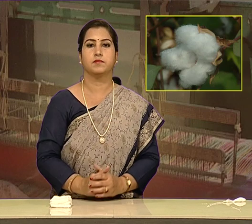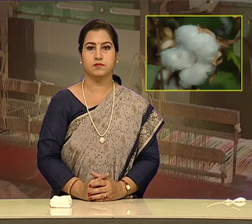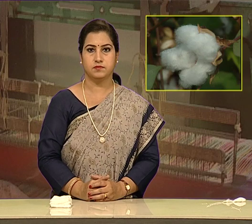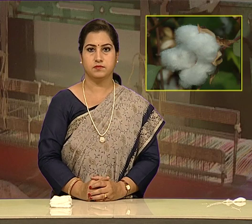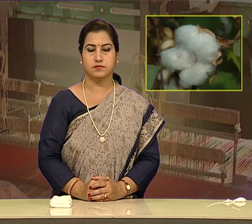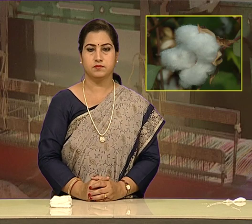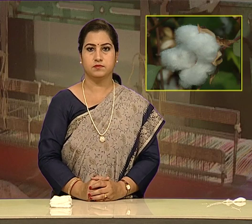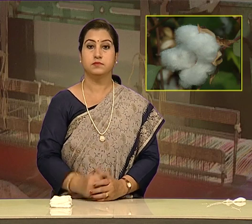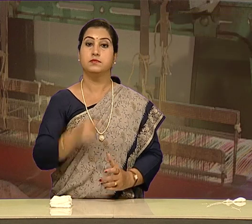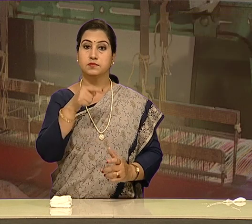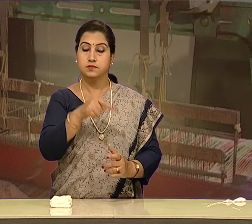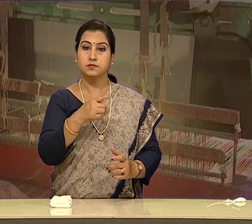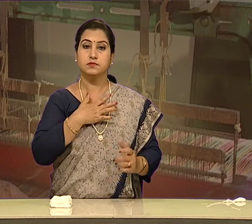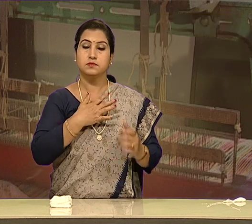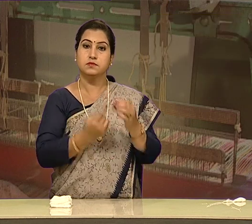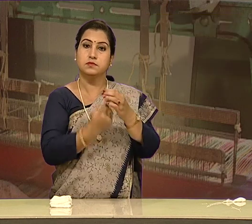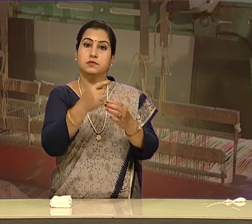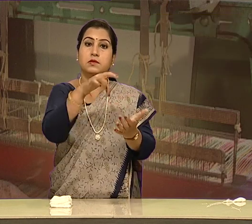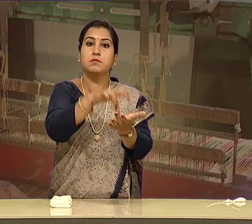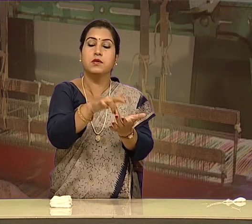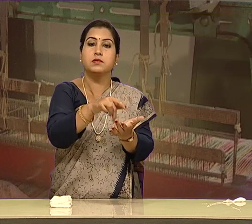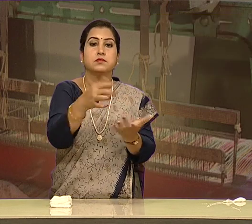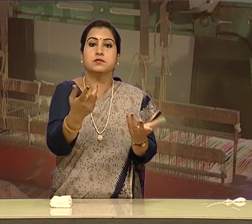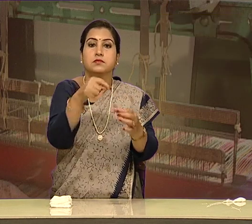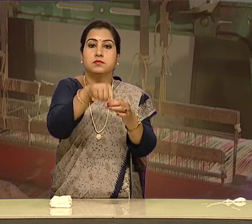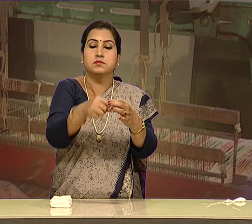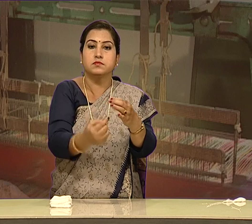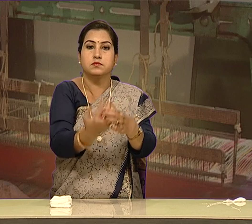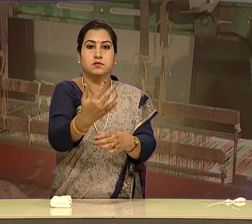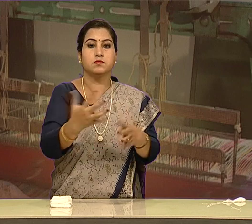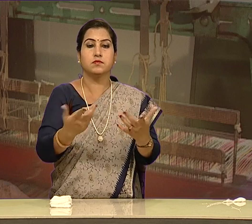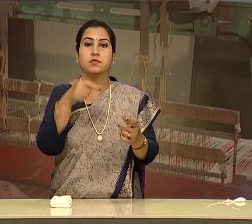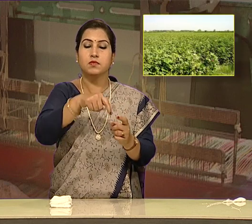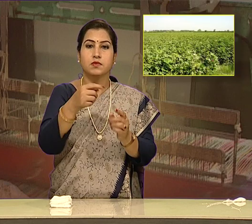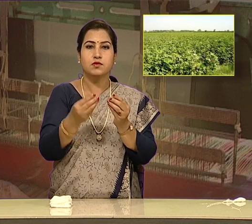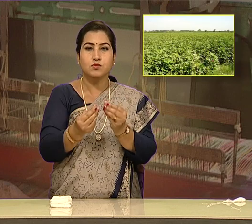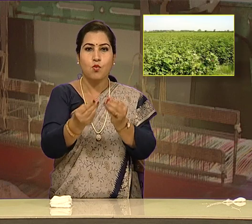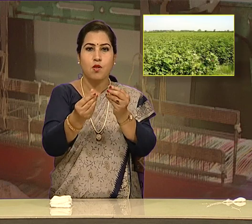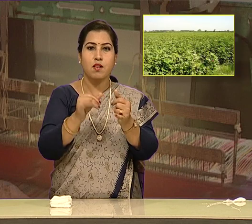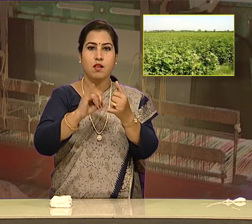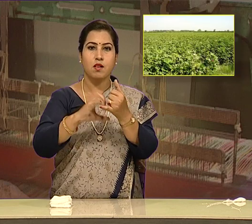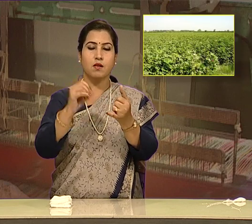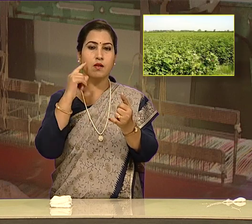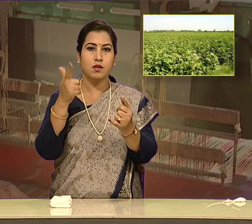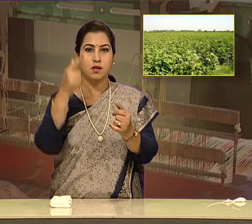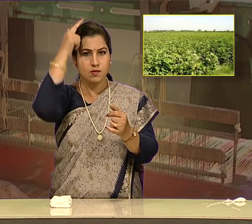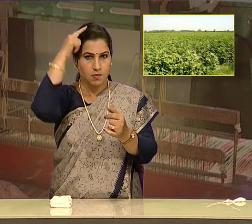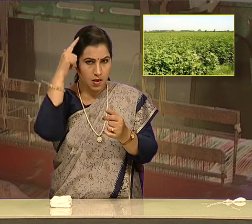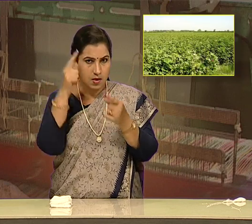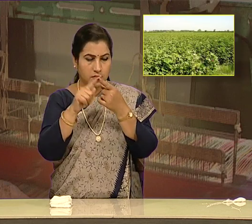ये पौधा वहां उगाया जाता है जहां मृदा काली तथा जलवायु